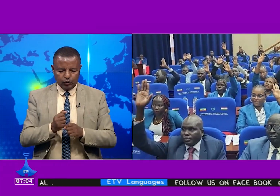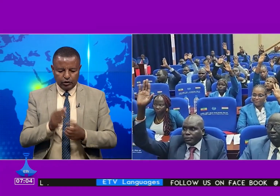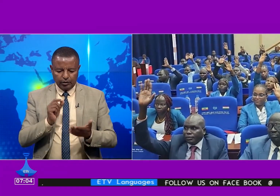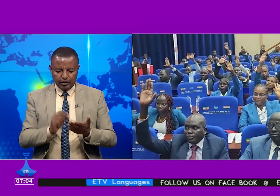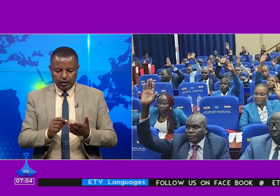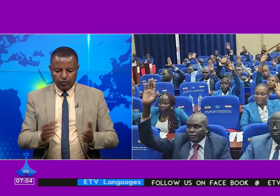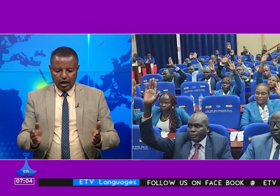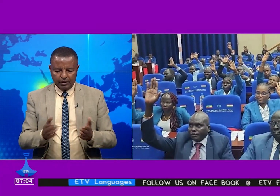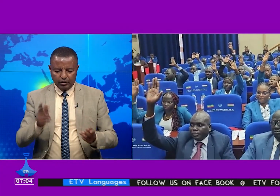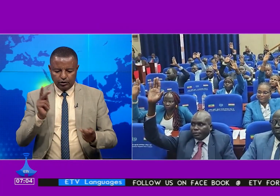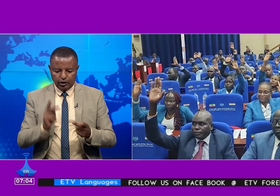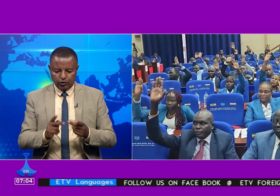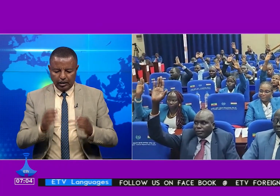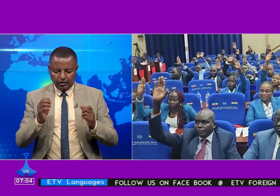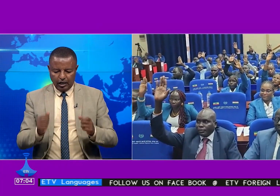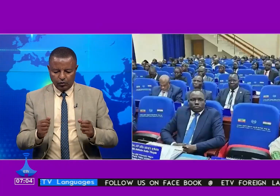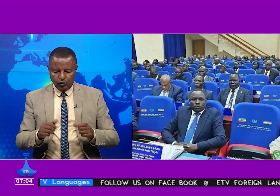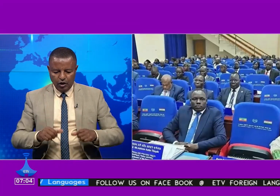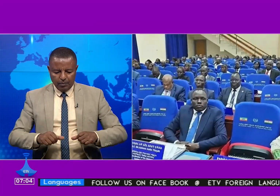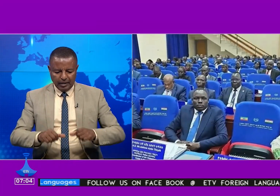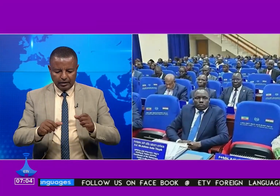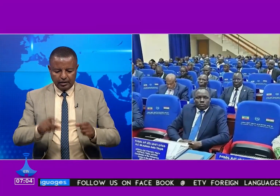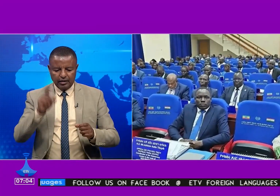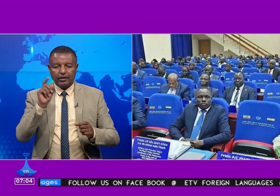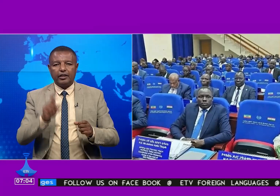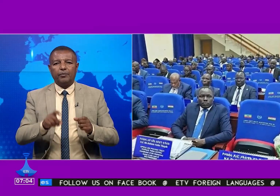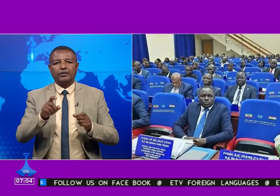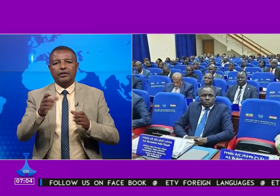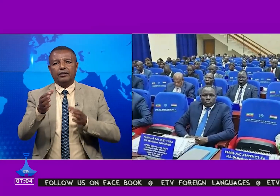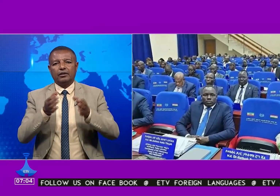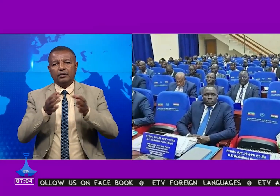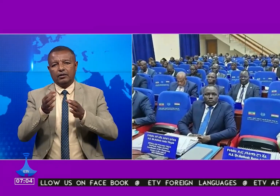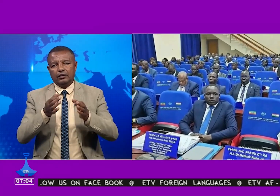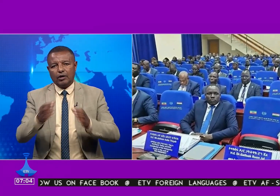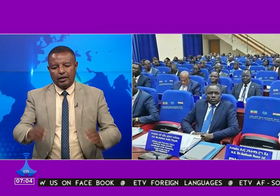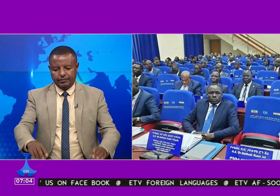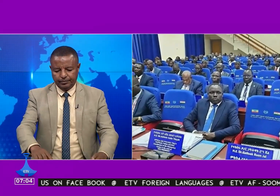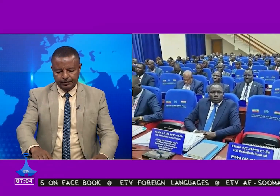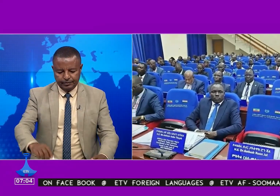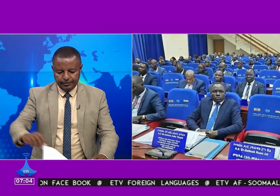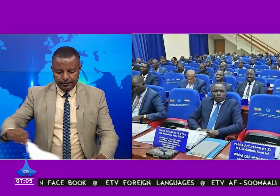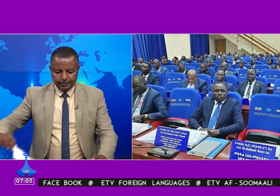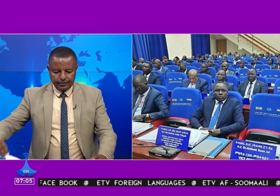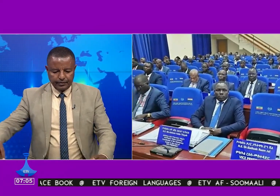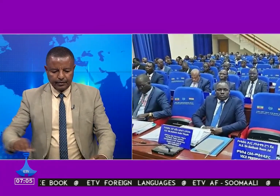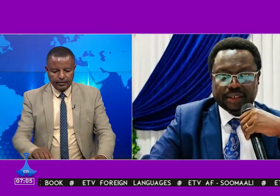ዓመቱ የተመዘገቡ አበረታች ስኬቶች አጠናክሮ ማስቀጠል እንደሚያስፈልግ ገልጸዋል።